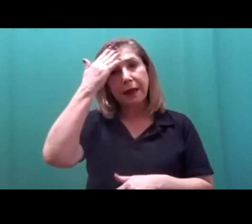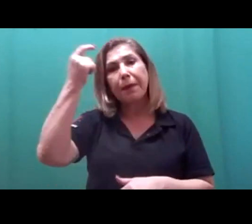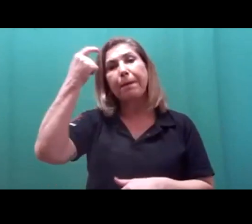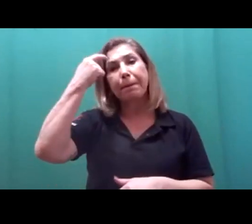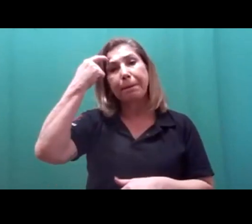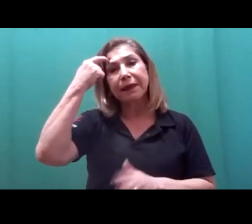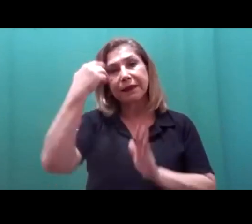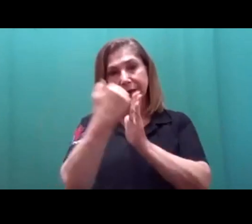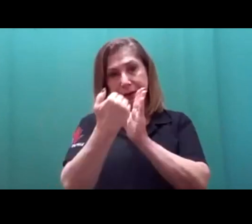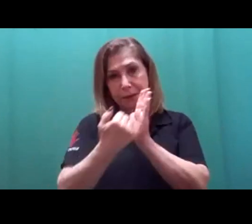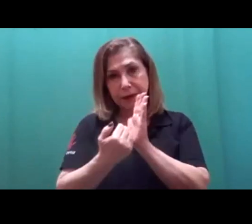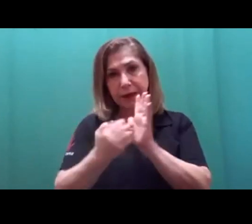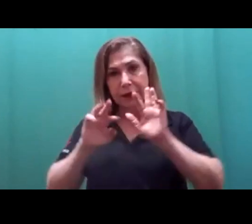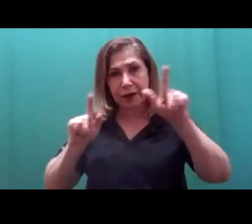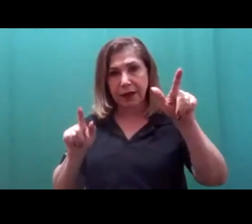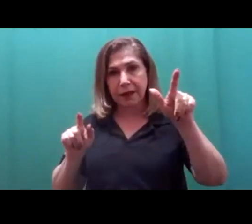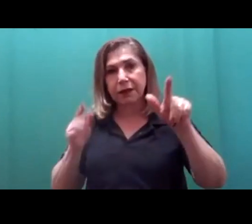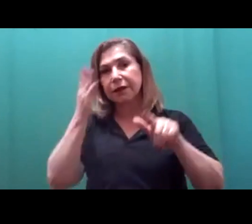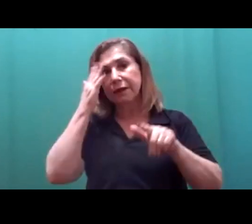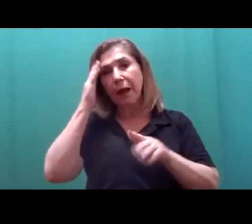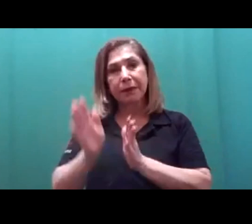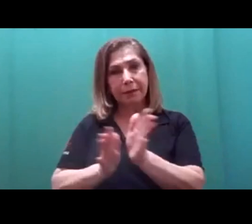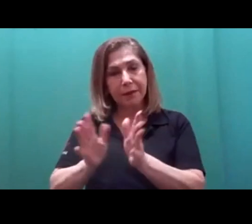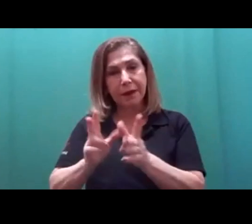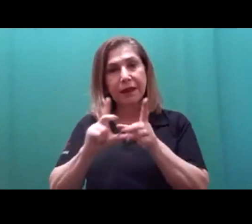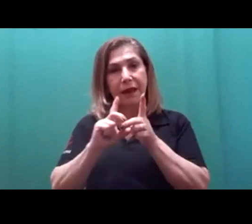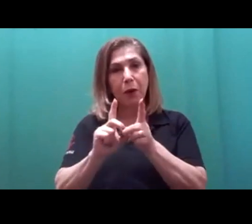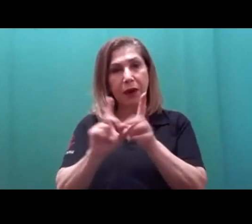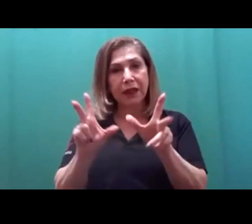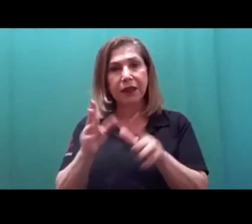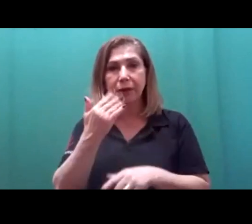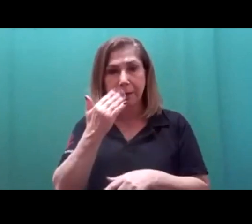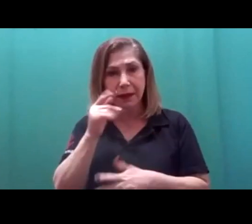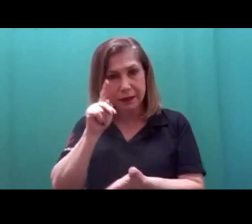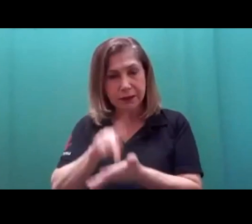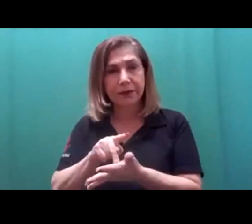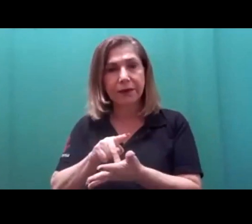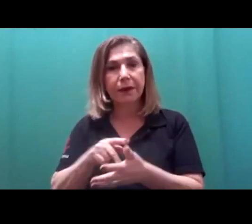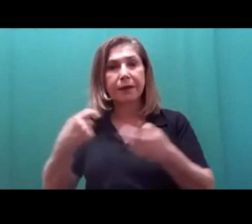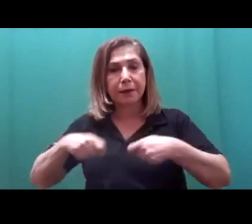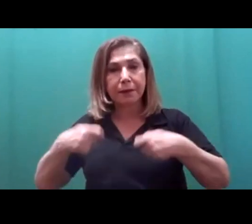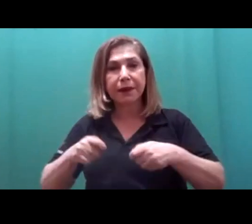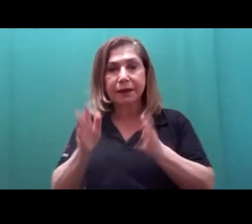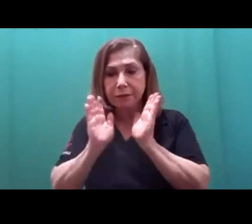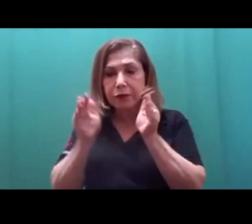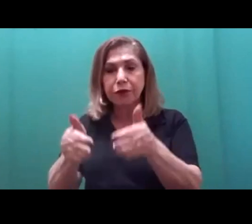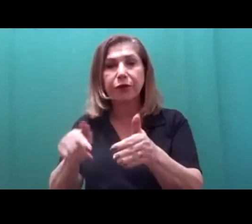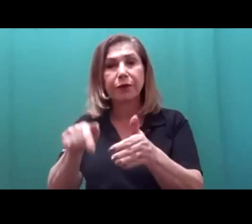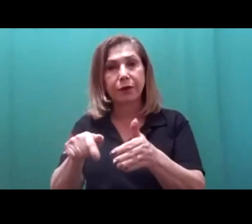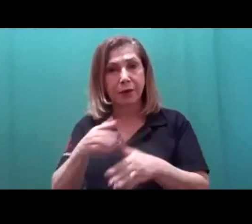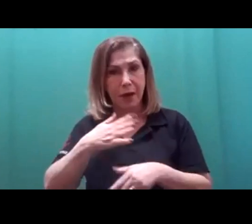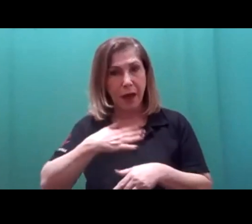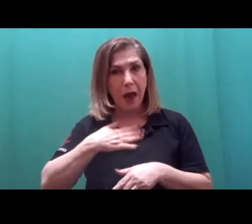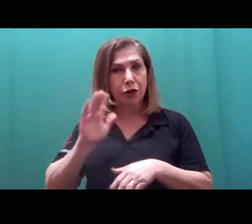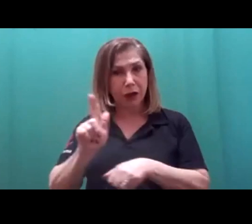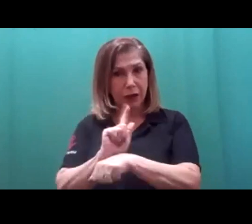processos diferentes de acesso e democratização da comida de verdade, precisam ter um olhar. Eu já fui gestora,